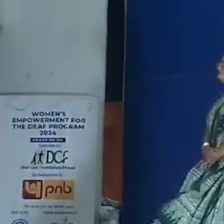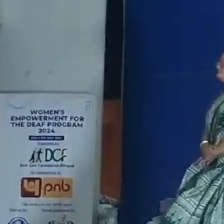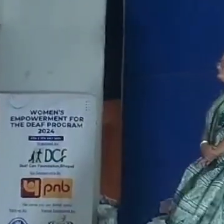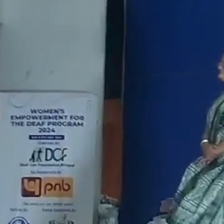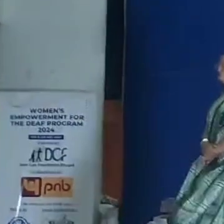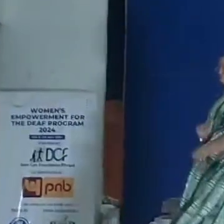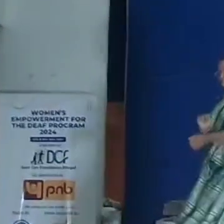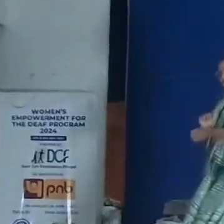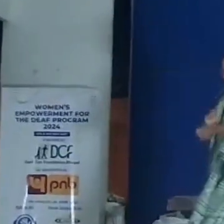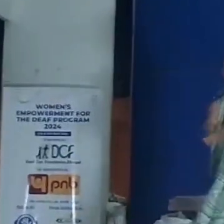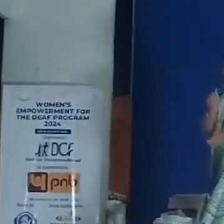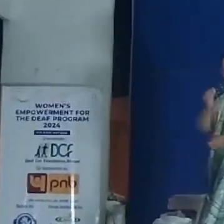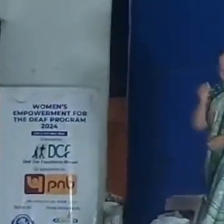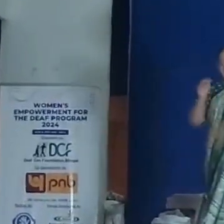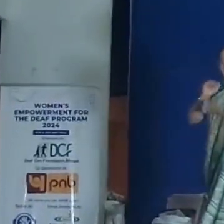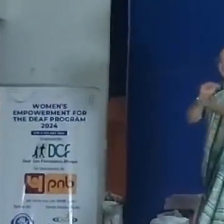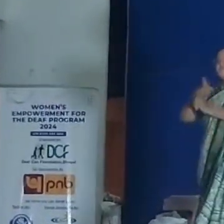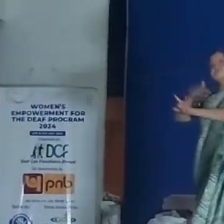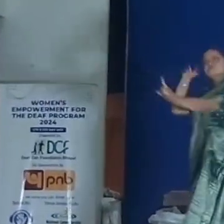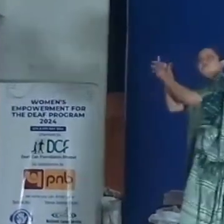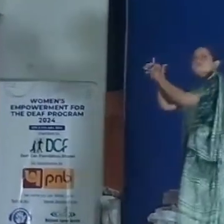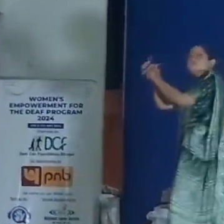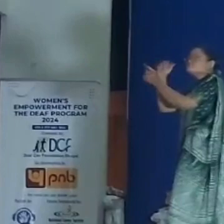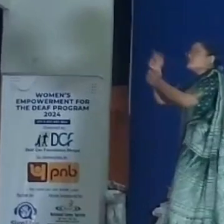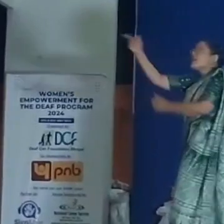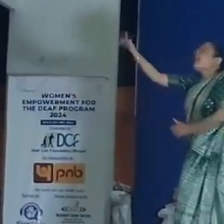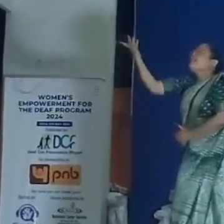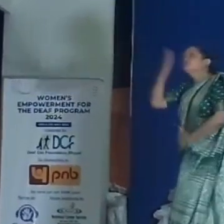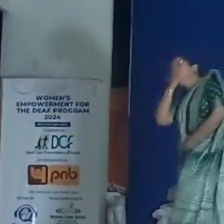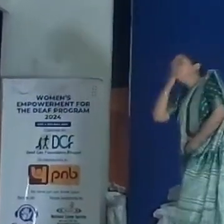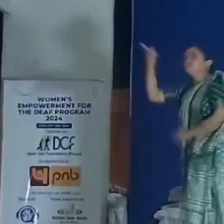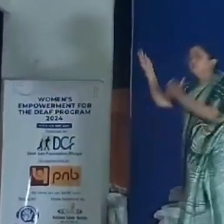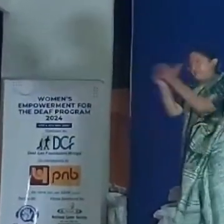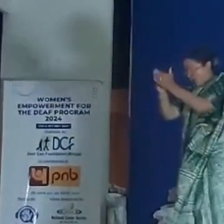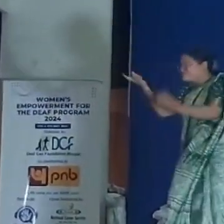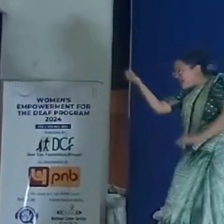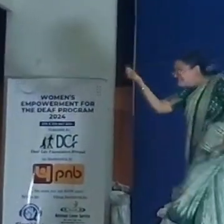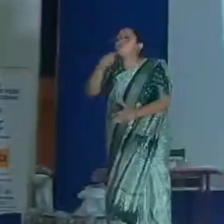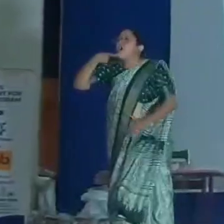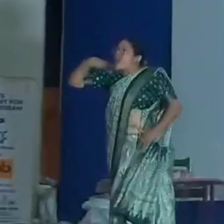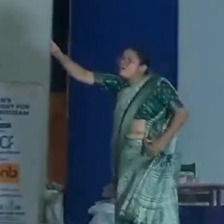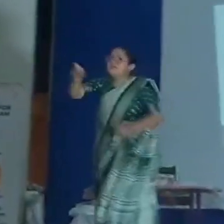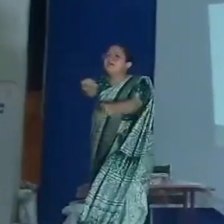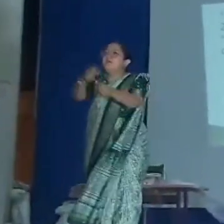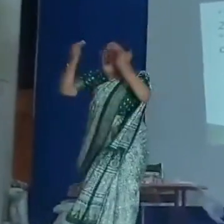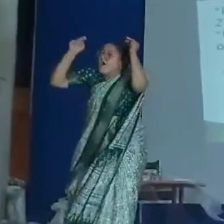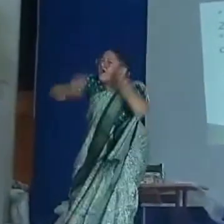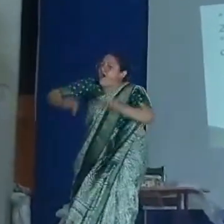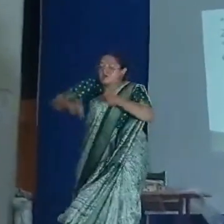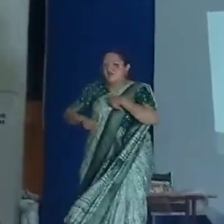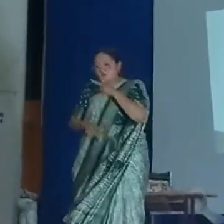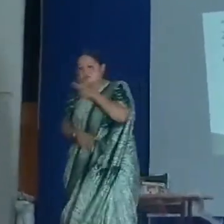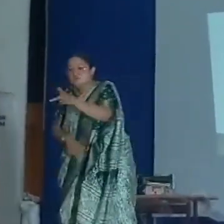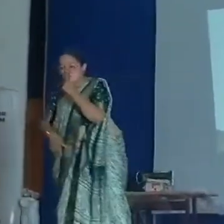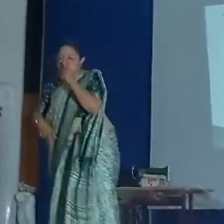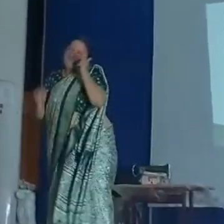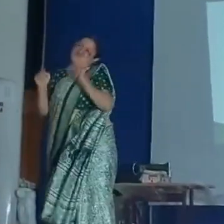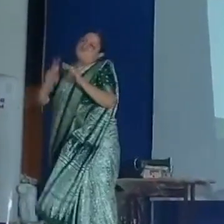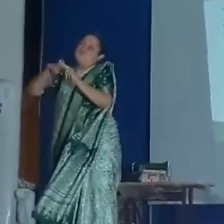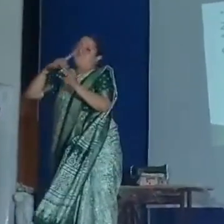समझ नहीं आ रही है समझ नहीं आते, फिर उसके बोलते हाथ छोड़ के शांति खड़ा समझ नहीं आ रही है वो क्या कर रहे हैं, वो कहते कि उनके लड़की के खुद के राइटर खुद